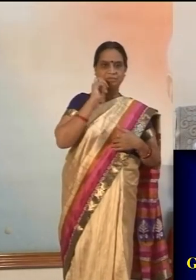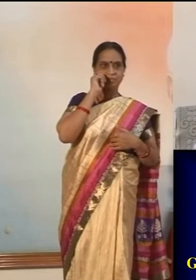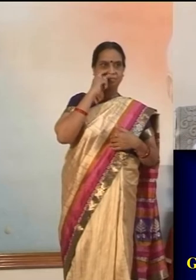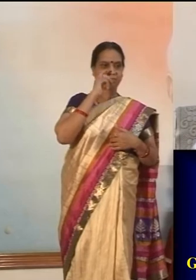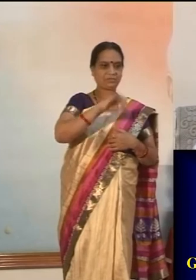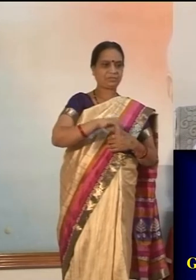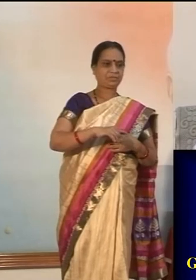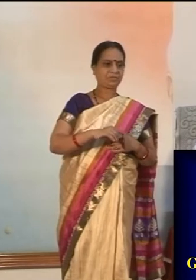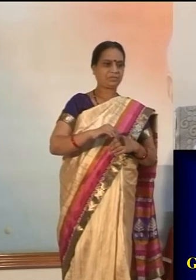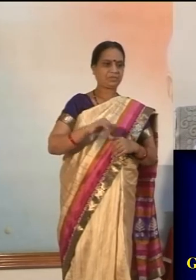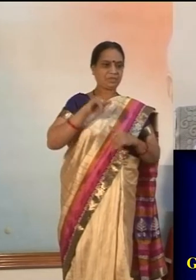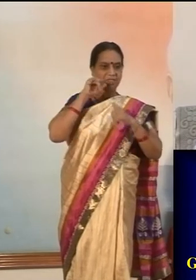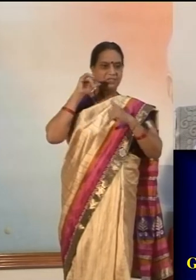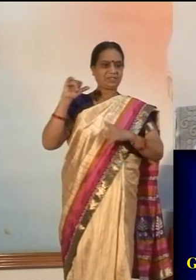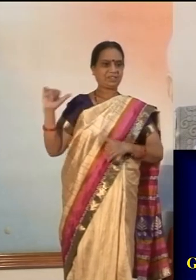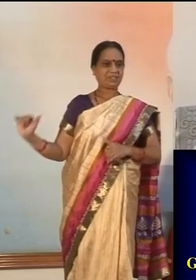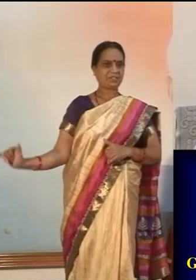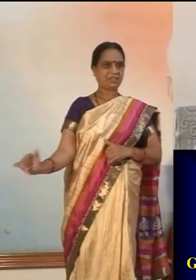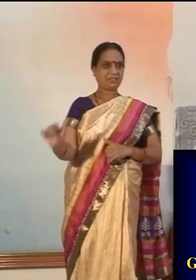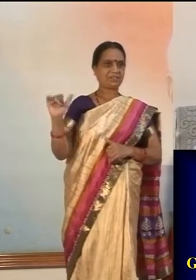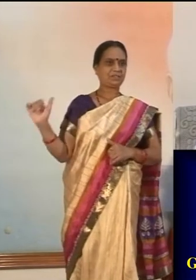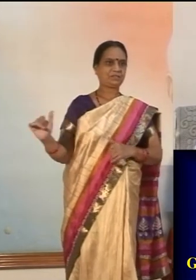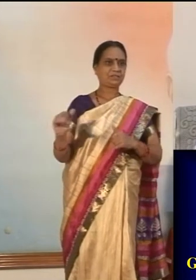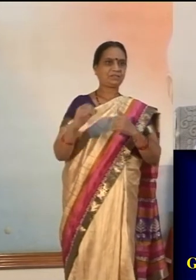नाव लेकर पंडित जी के पास पहुंचे